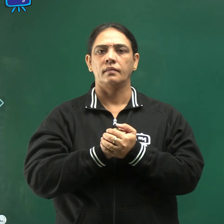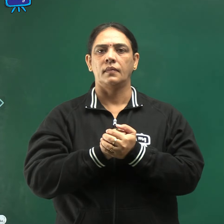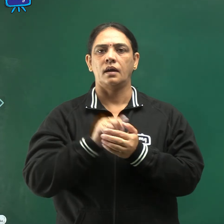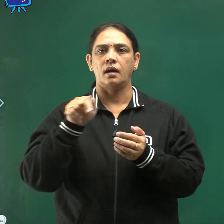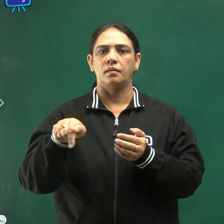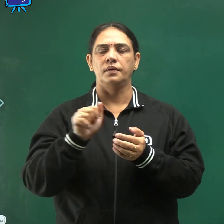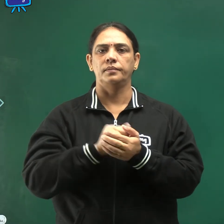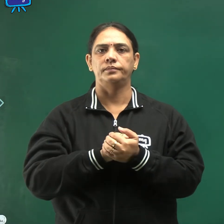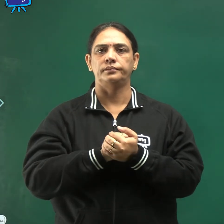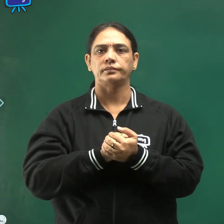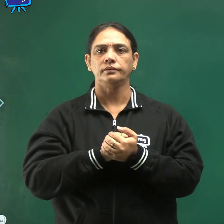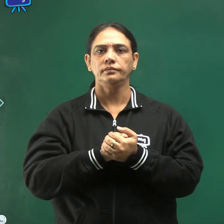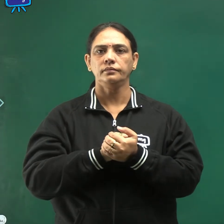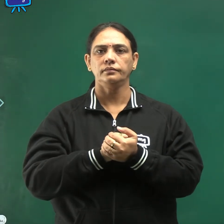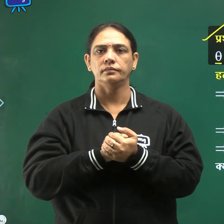अब